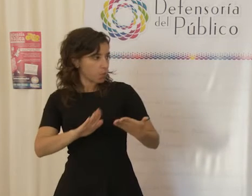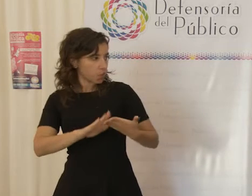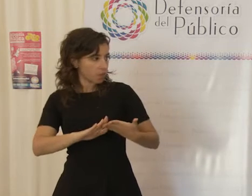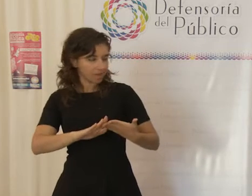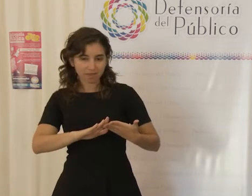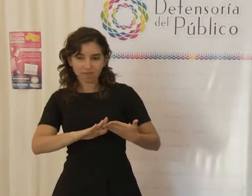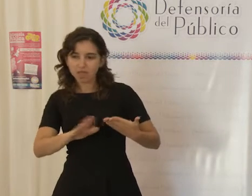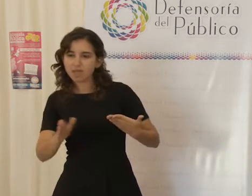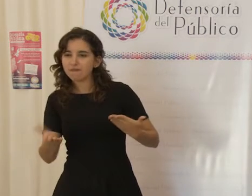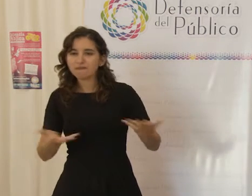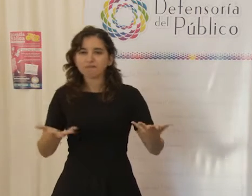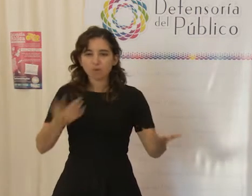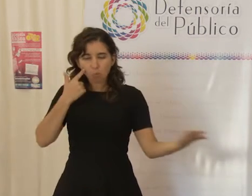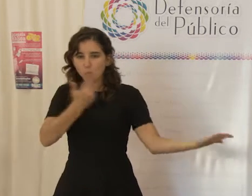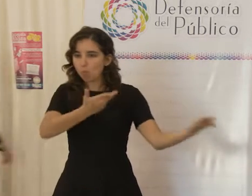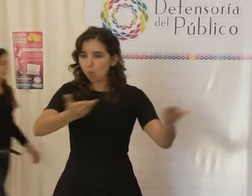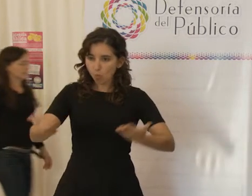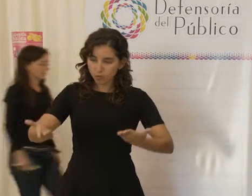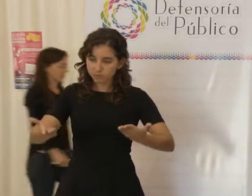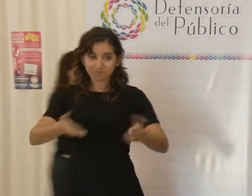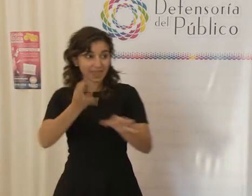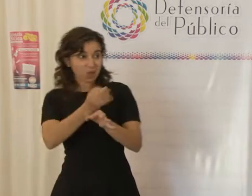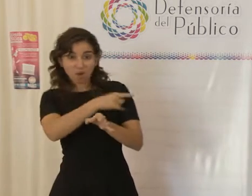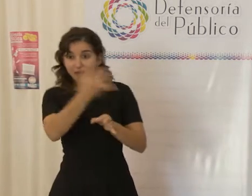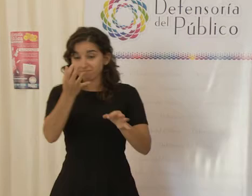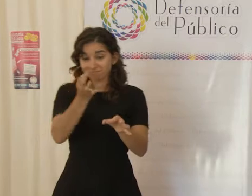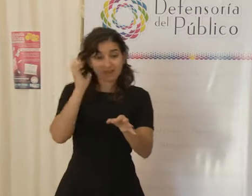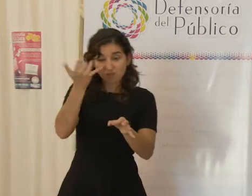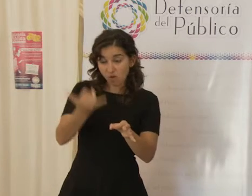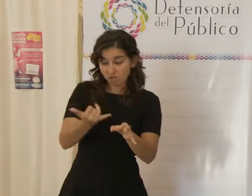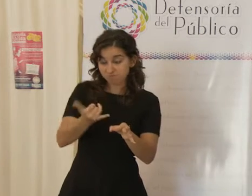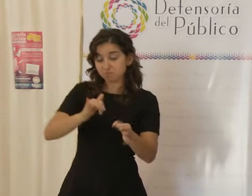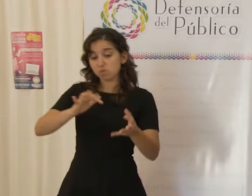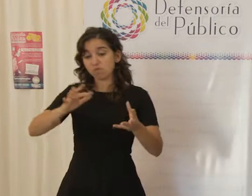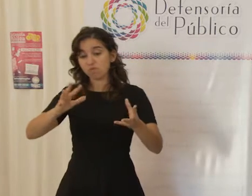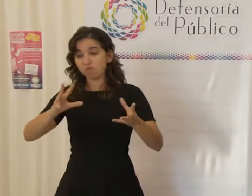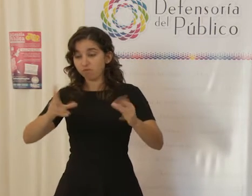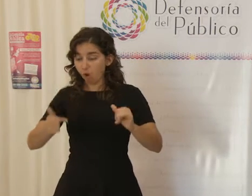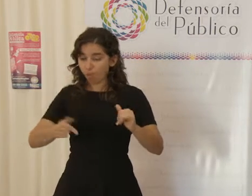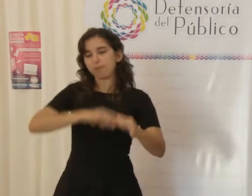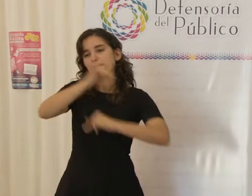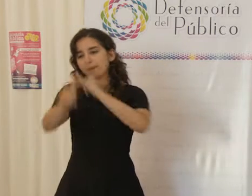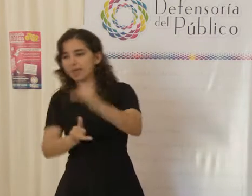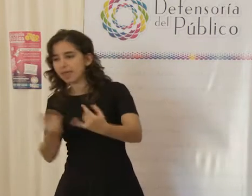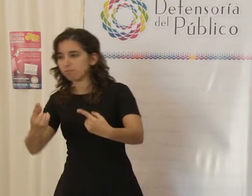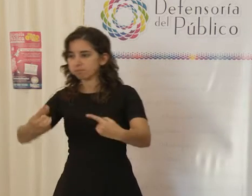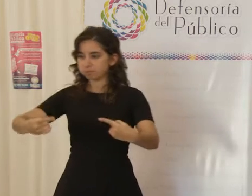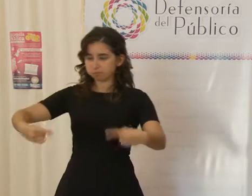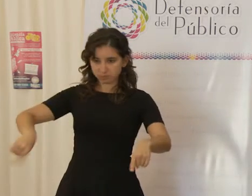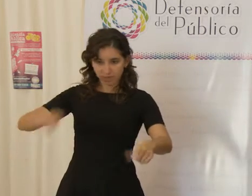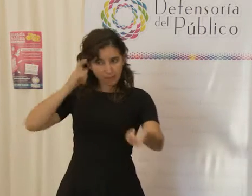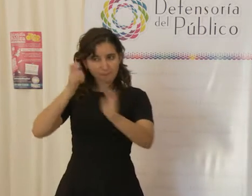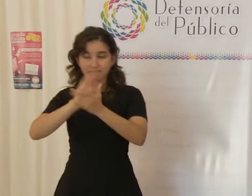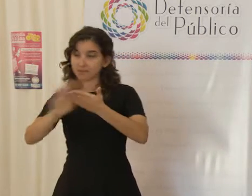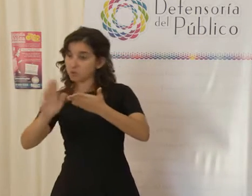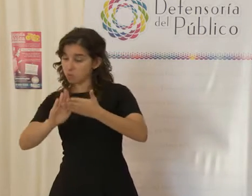mostrarle cómo como nosotros en nuestra escuela tenemos radio era para más o menos no sé explicarle y una